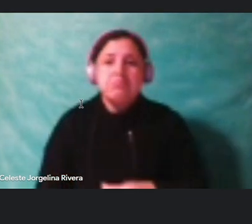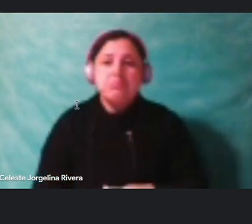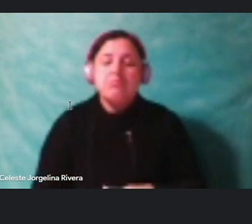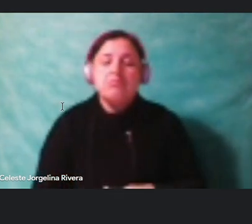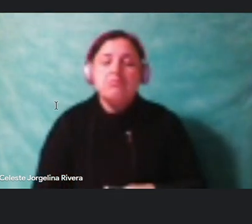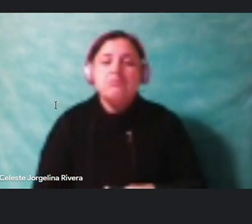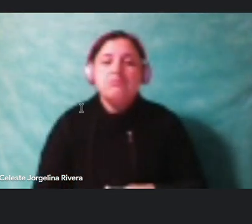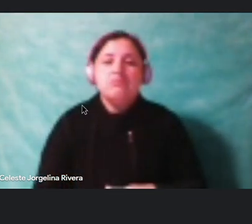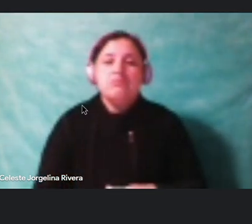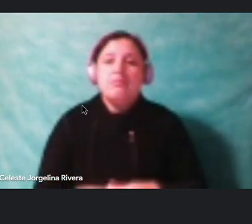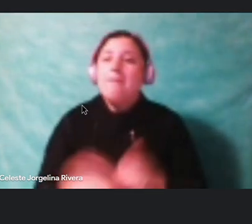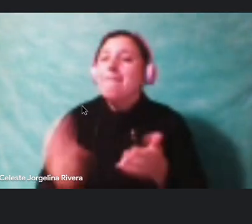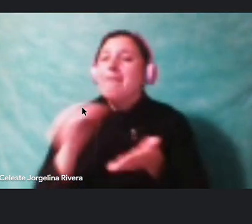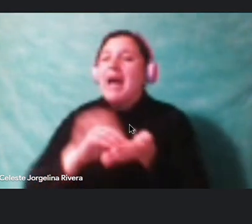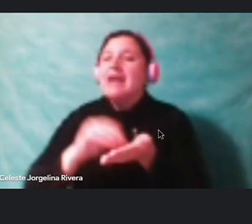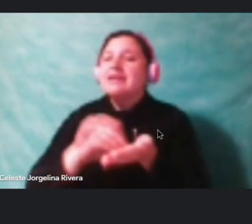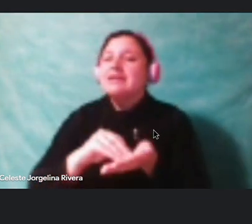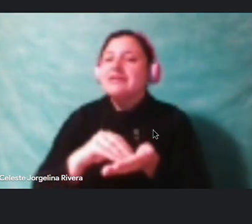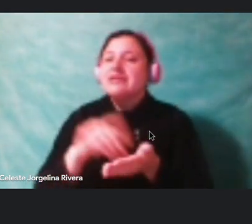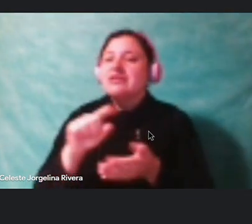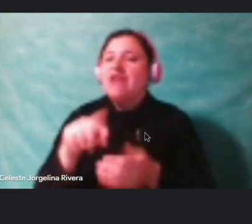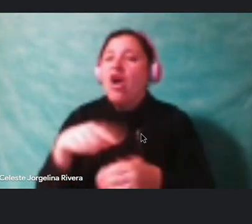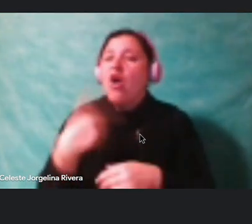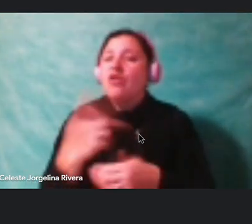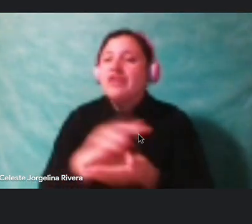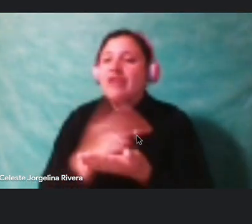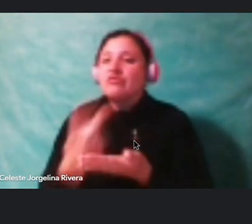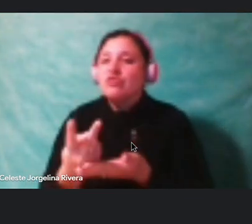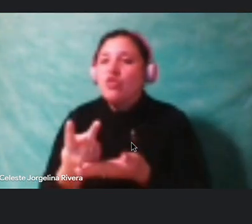¿Qué más? ¿Es importante para qué?